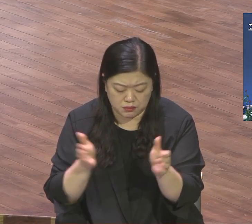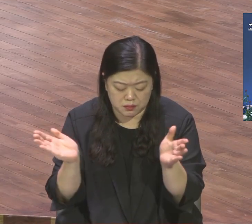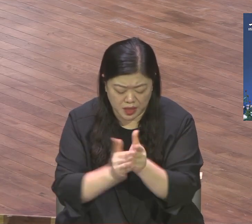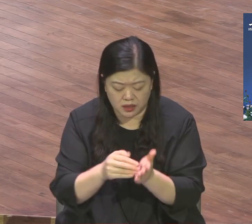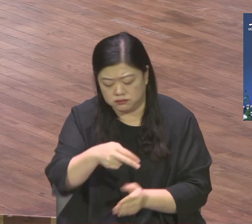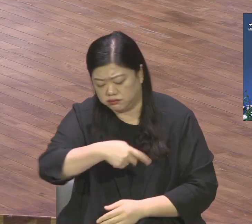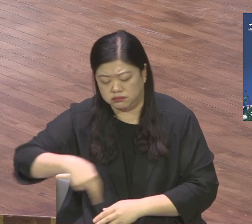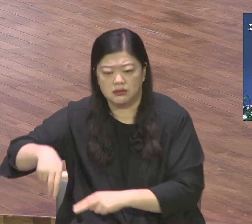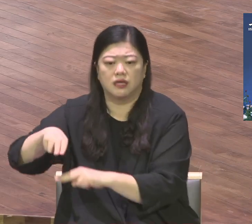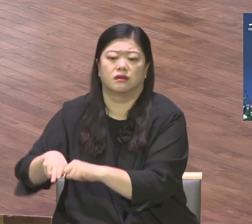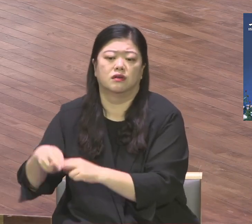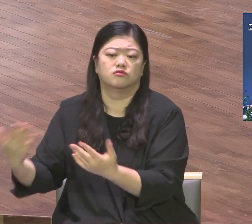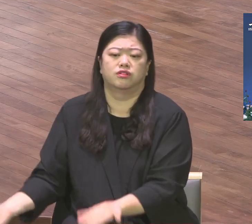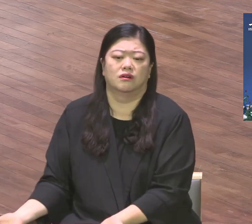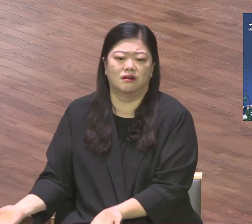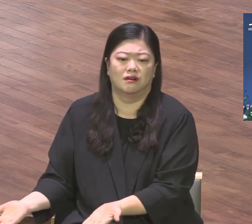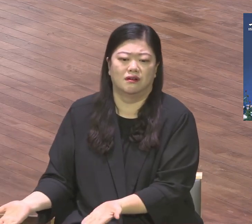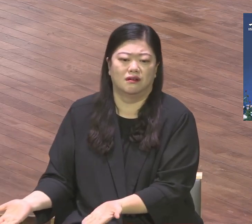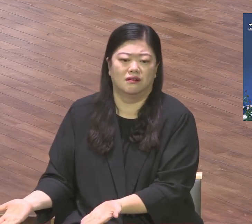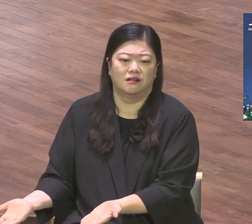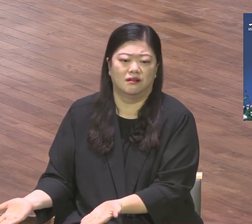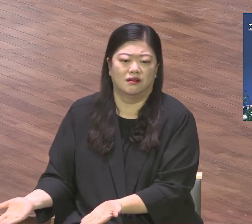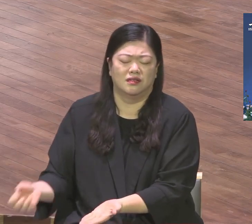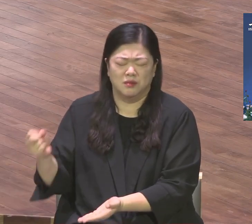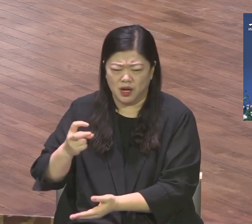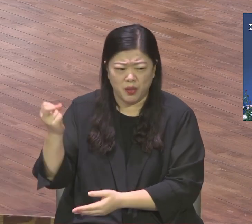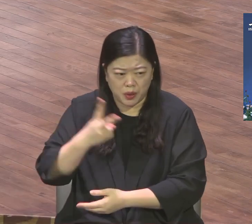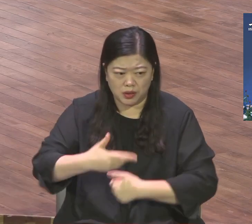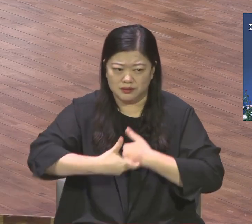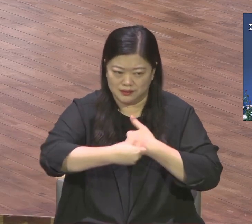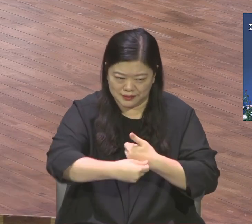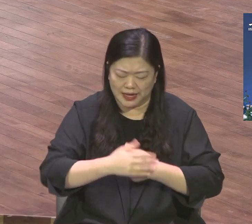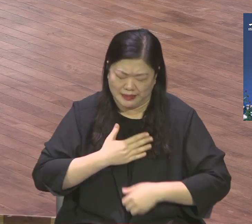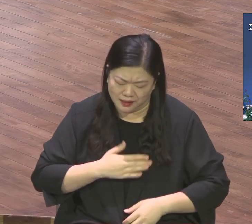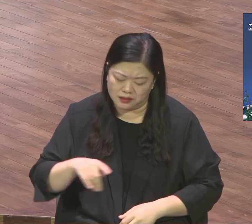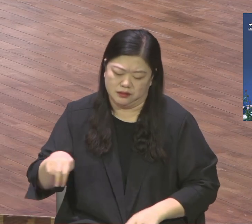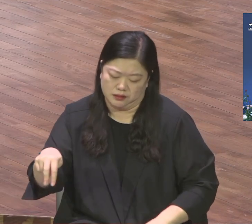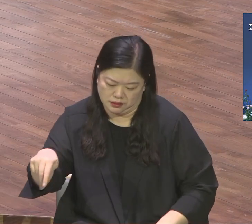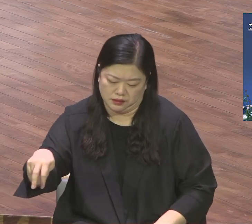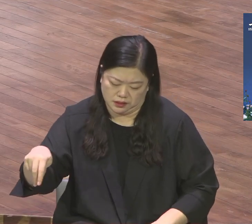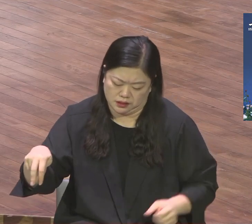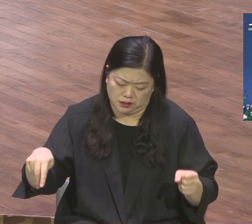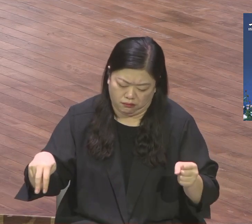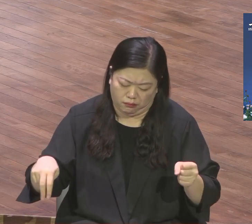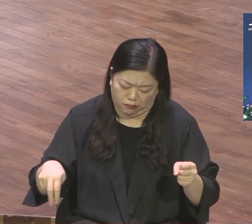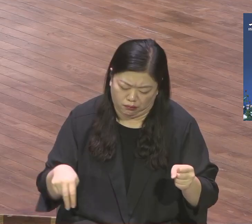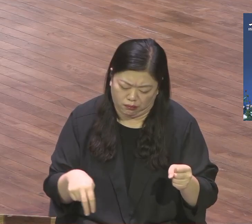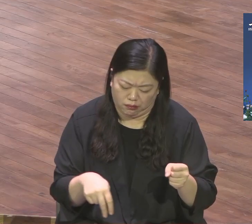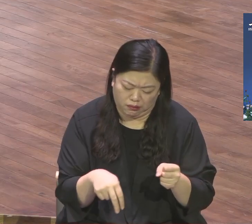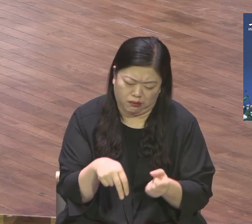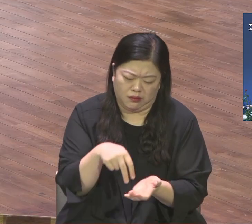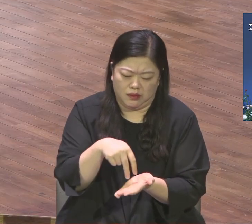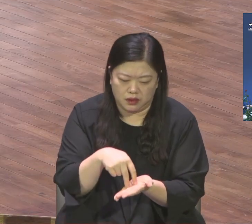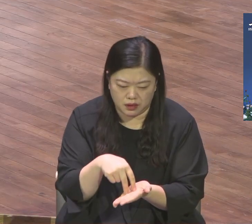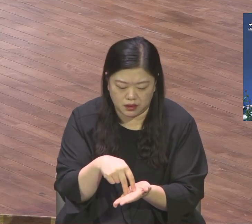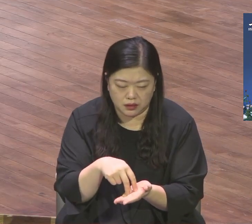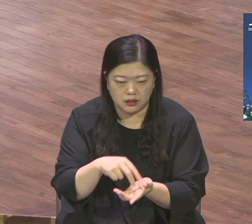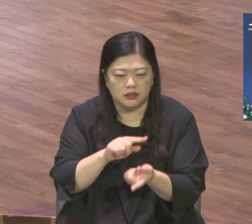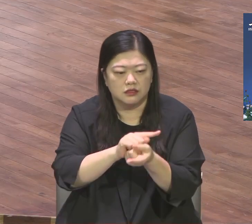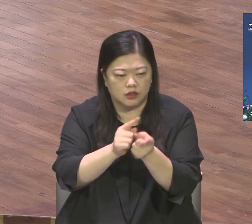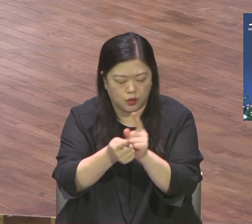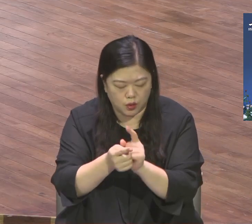그 다음에 나와서도 어린 자녀들이여 서로 사랑하시오. 이걸 계속해서 반복한단 말이에요. 똑같은 말을